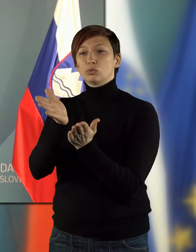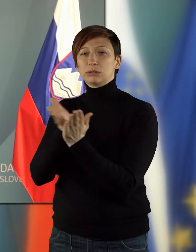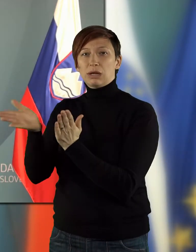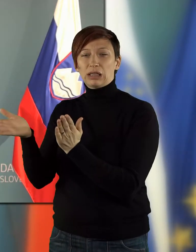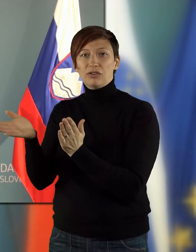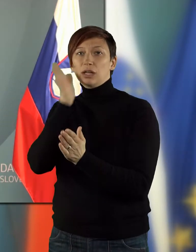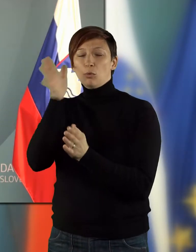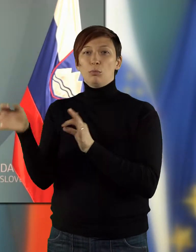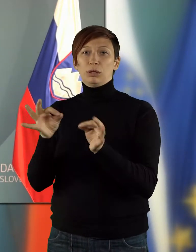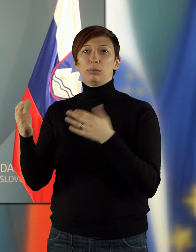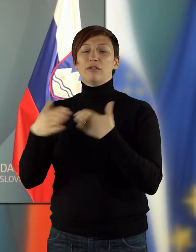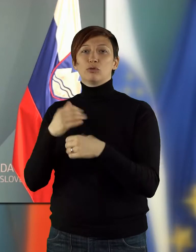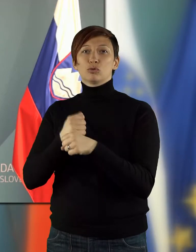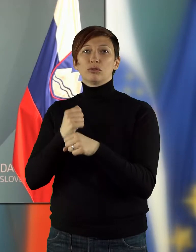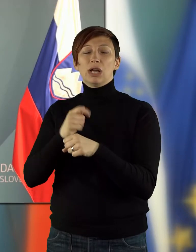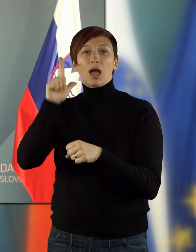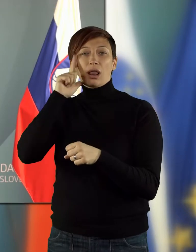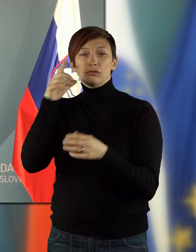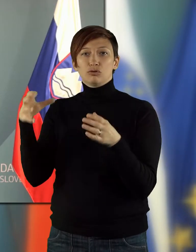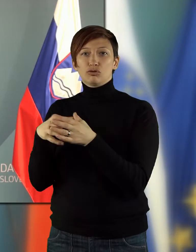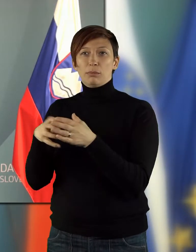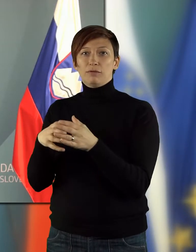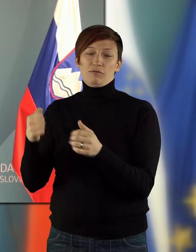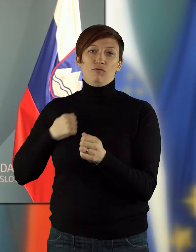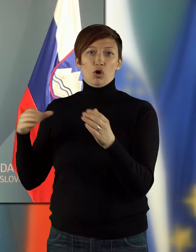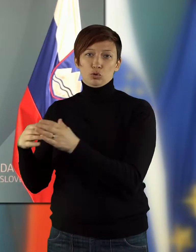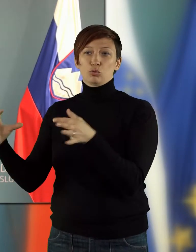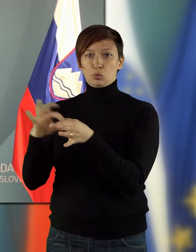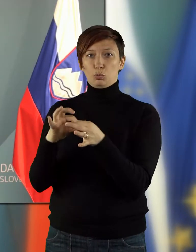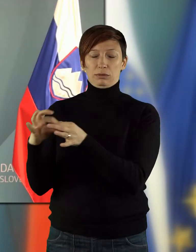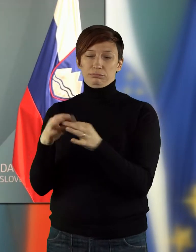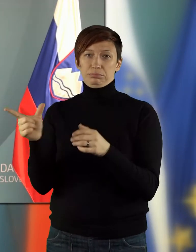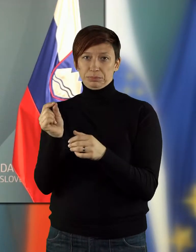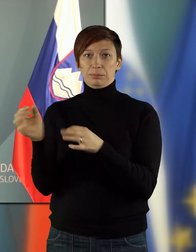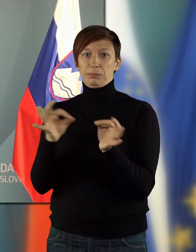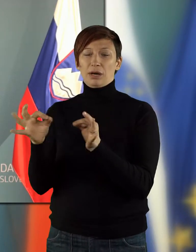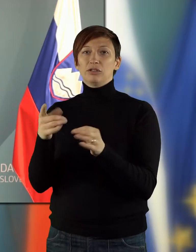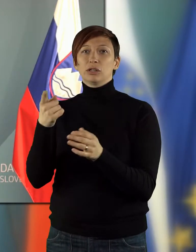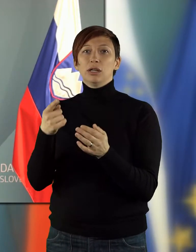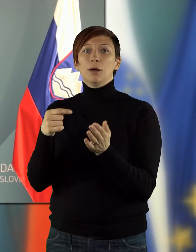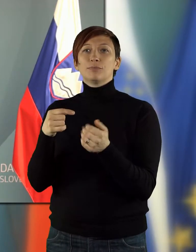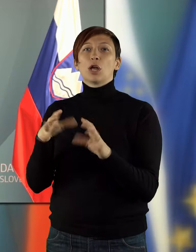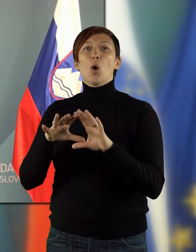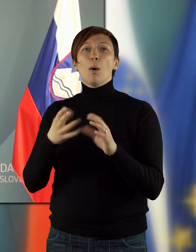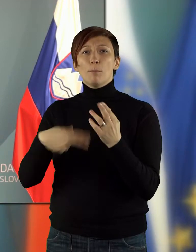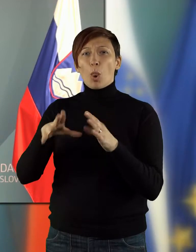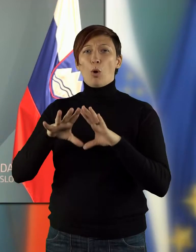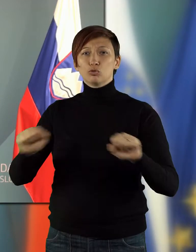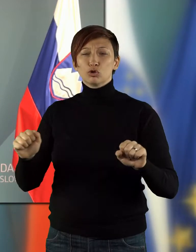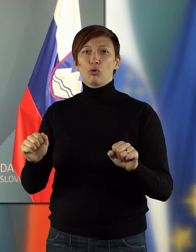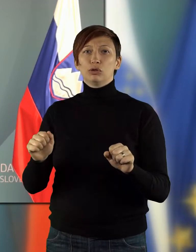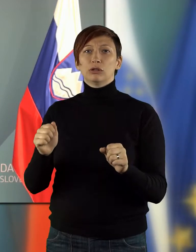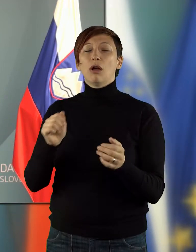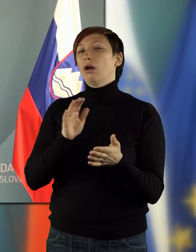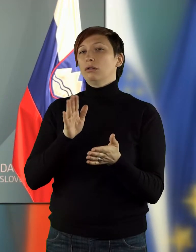splošne usmeritve, ki jih bo pripravila v sodelovanju z generalštabom oziroma vojsko. In te usmeritve morajo zagotoviti